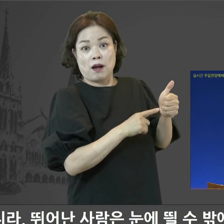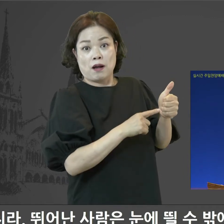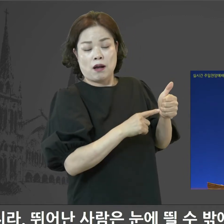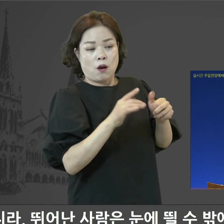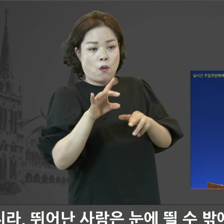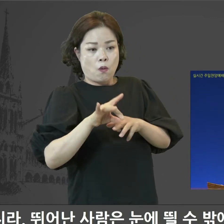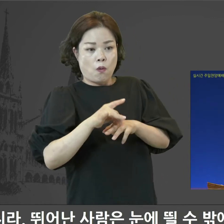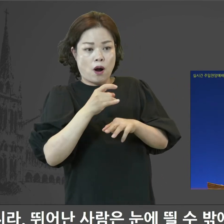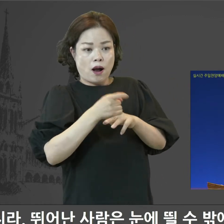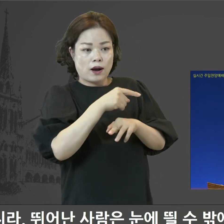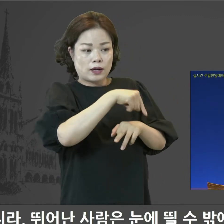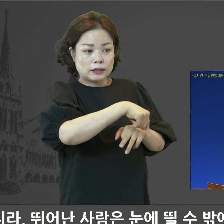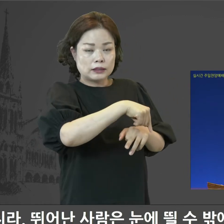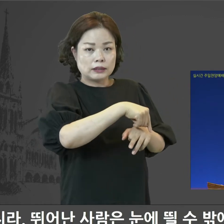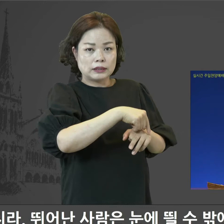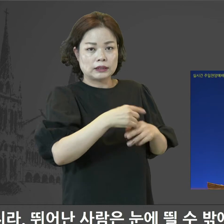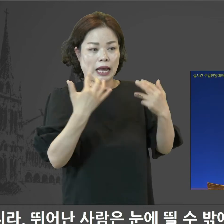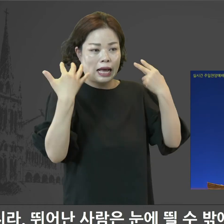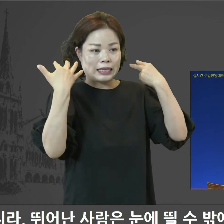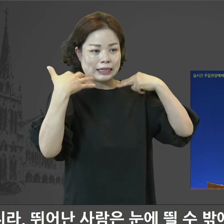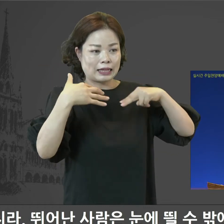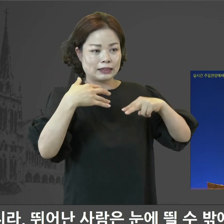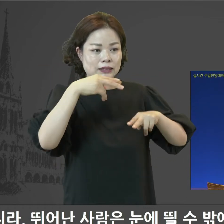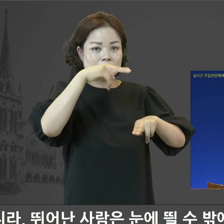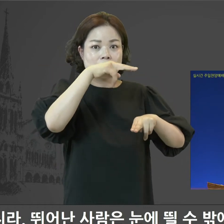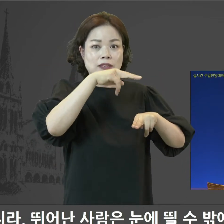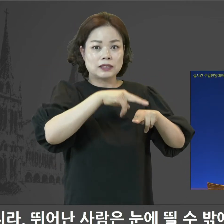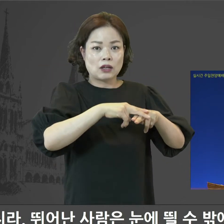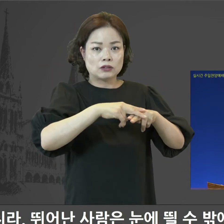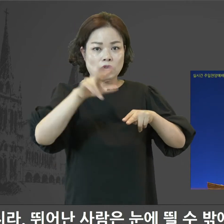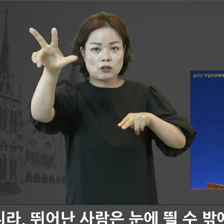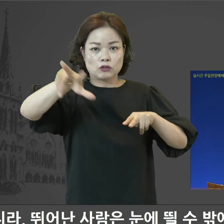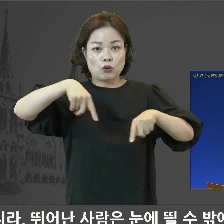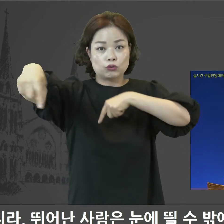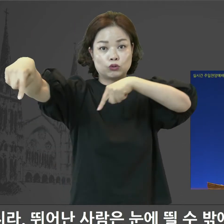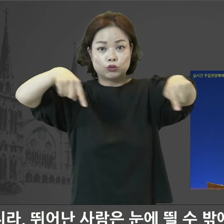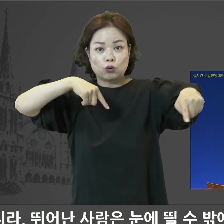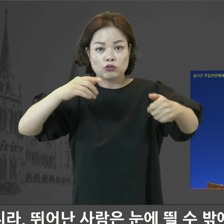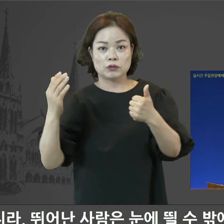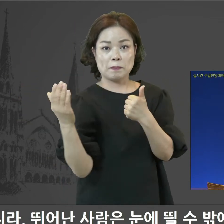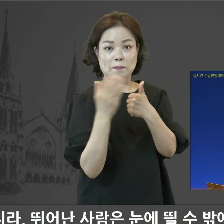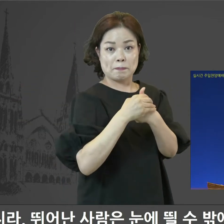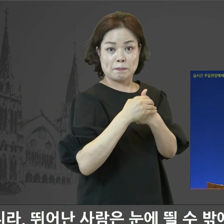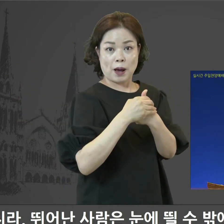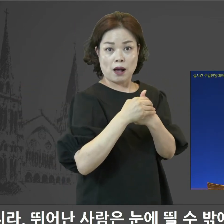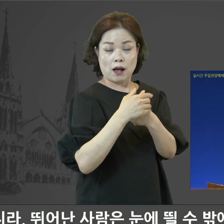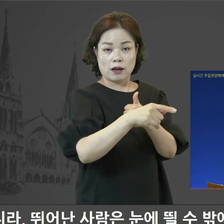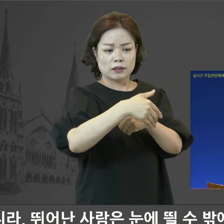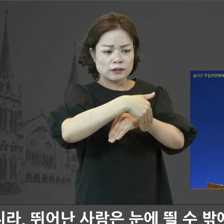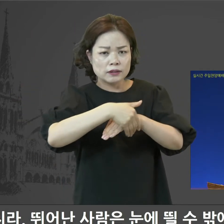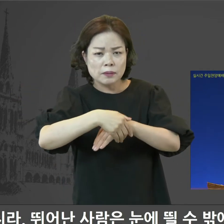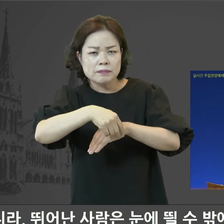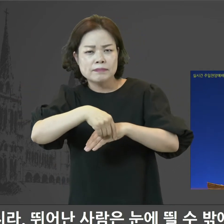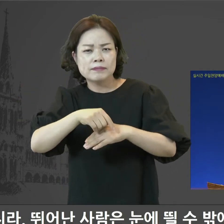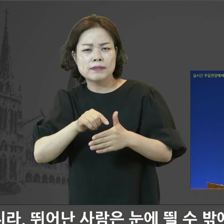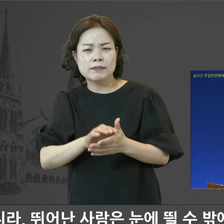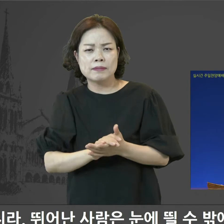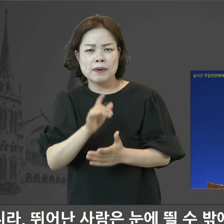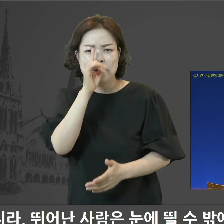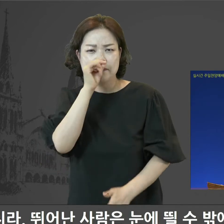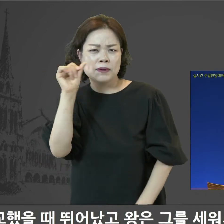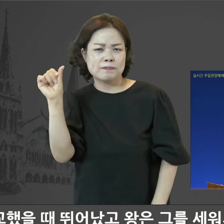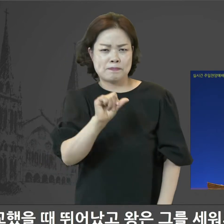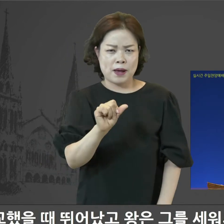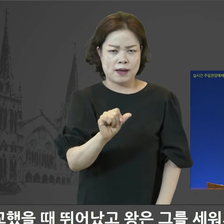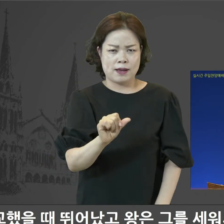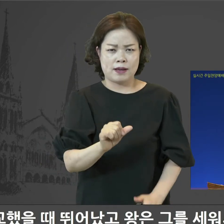세워서 전국을 통치하려고 하는 계획까지 세우게 됩니다. 이런 계획의 근거가 마음이